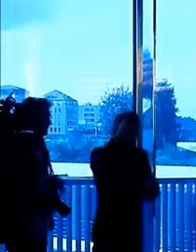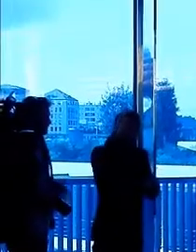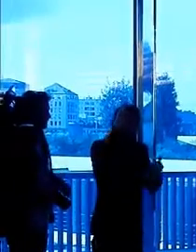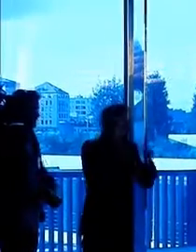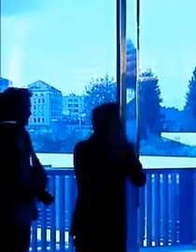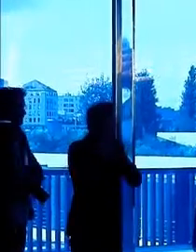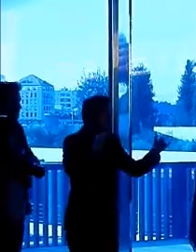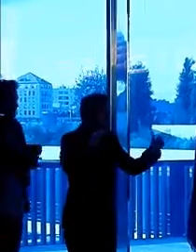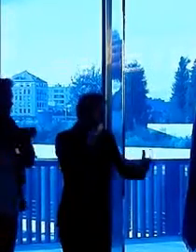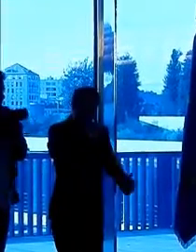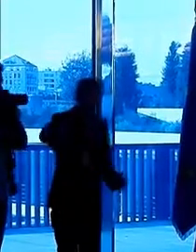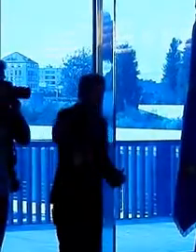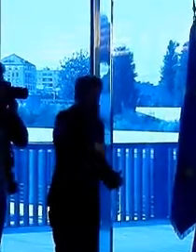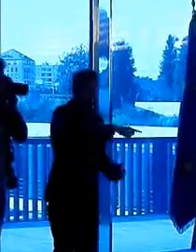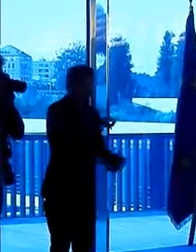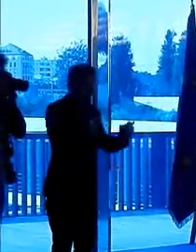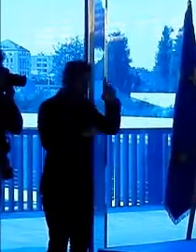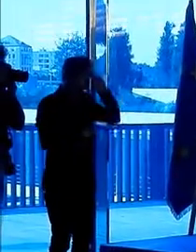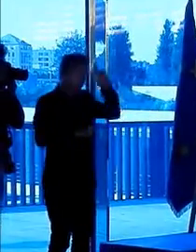Nous l'avons rêvé.